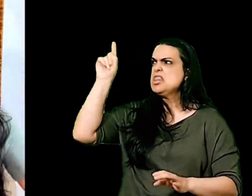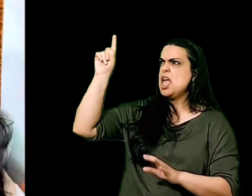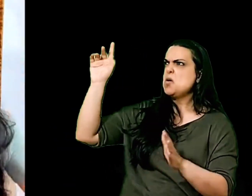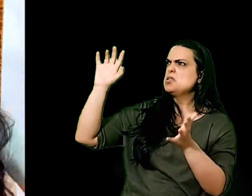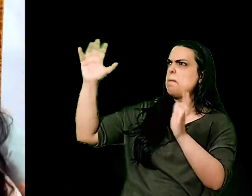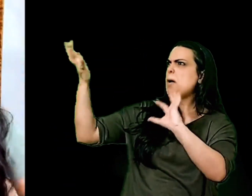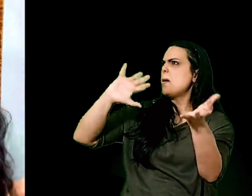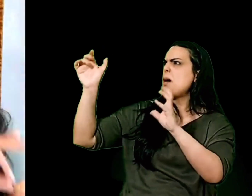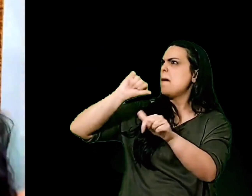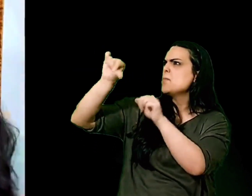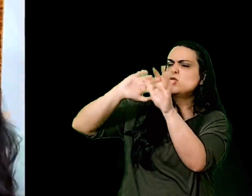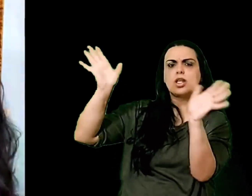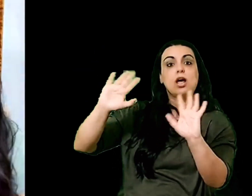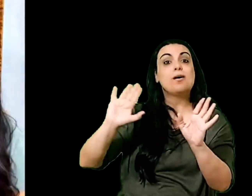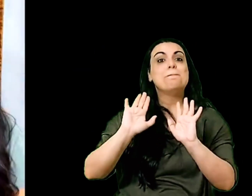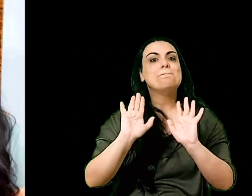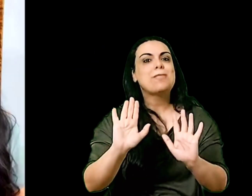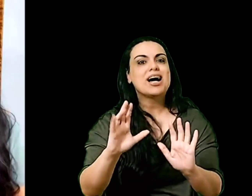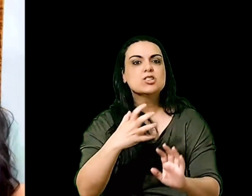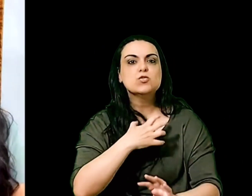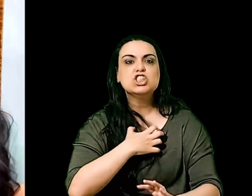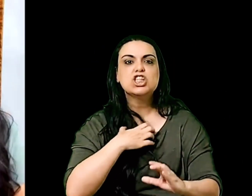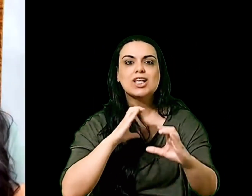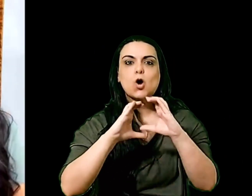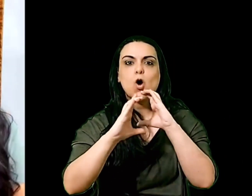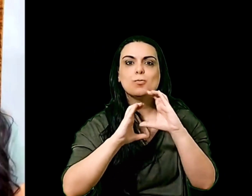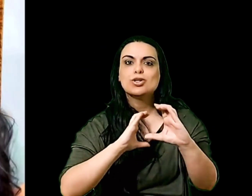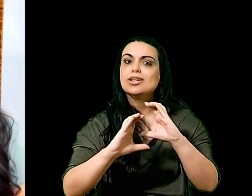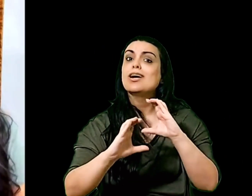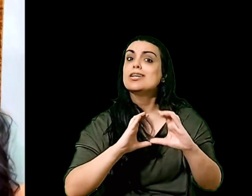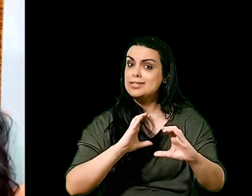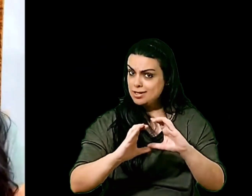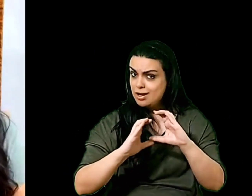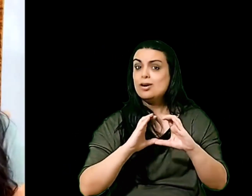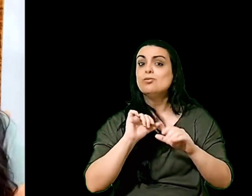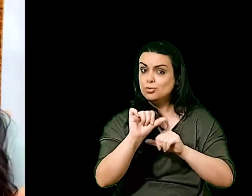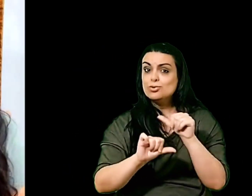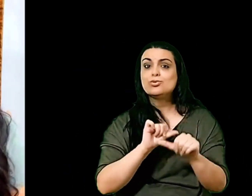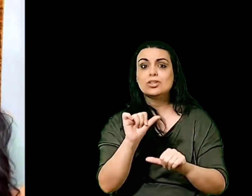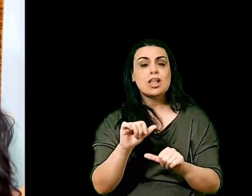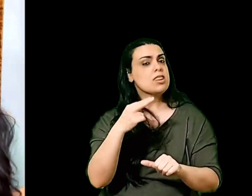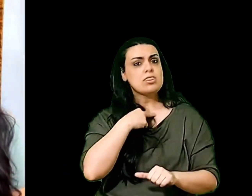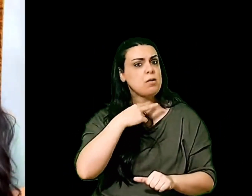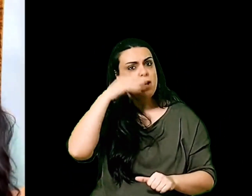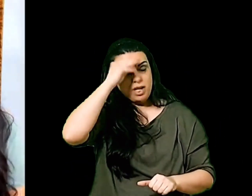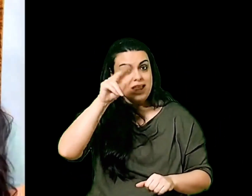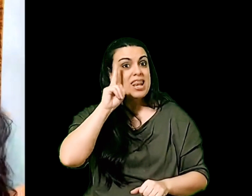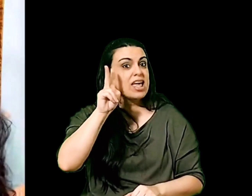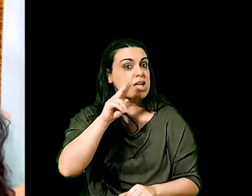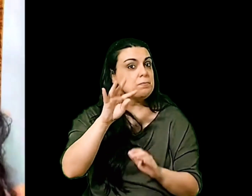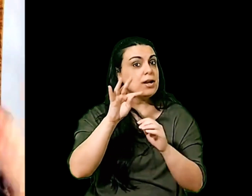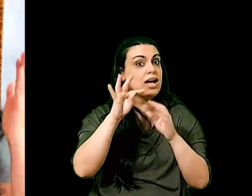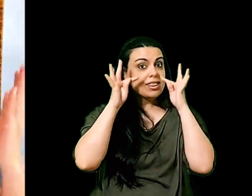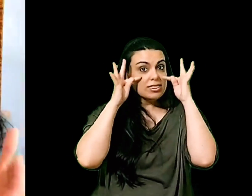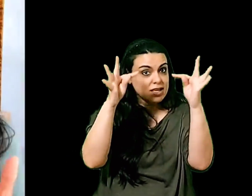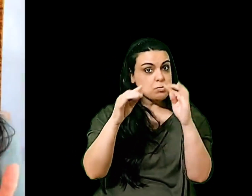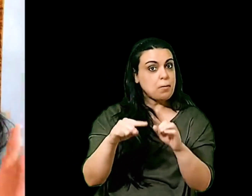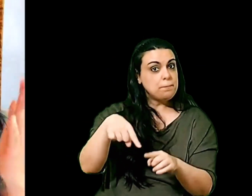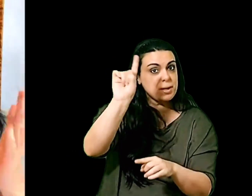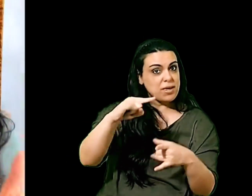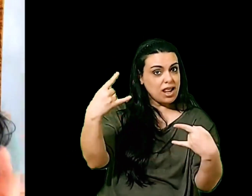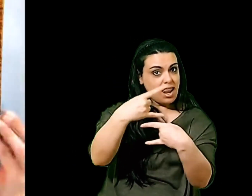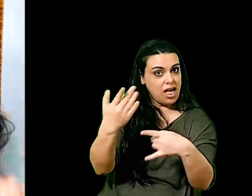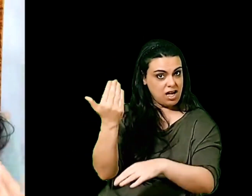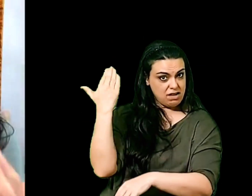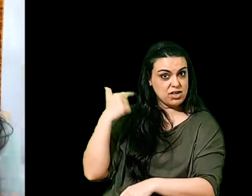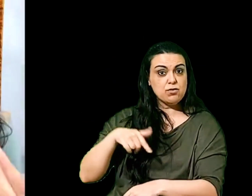não, Deus não mudou. E Deus não muda. Mas a maneira da gente se comunicar muda. E a gente não pode continuar negligenciando isso. Eu contei isso pra